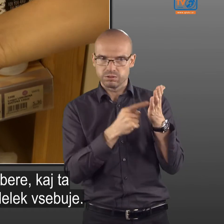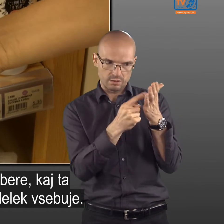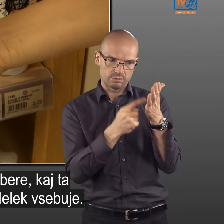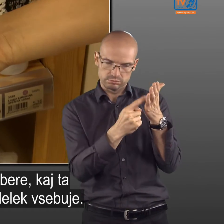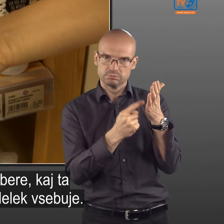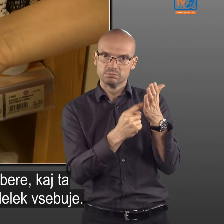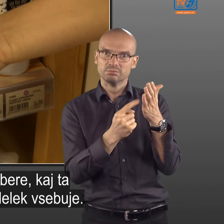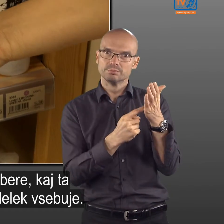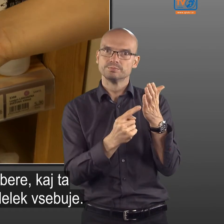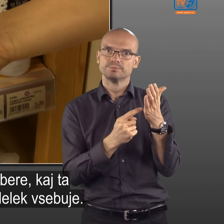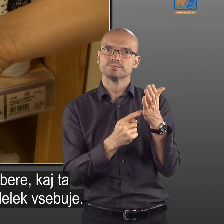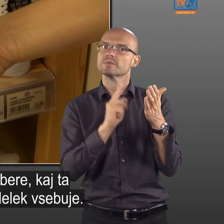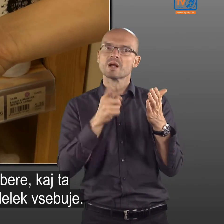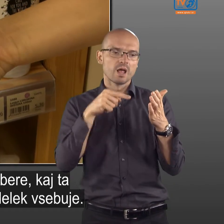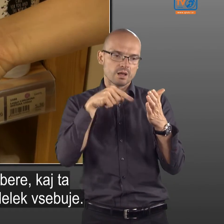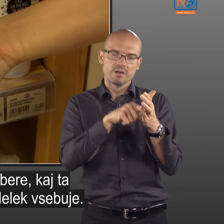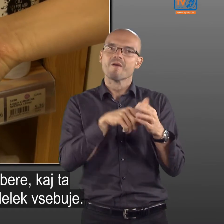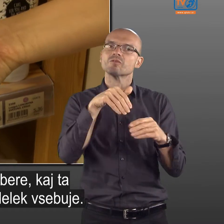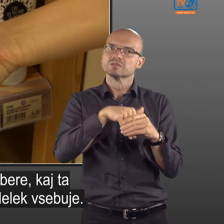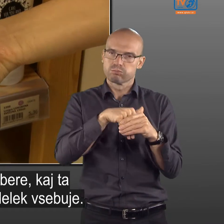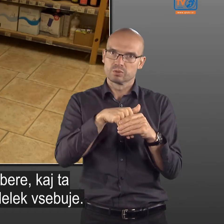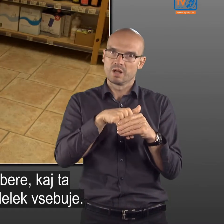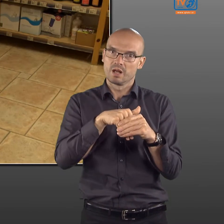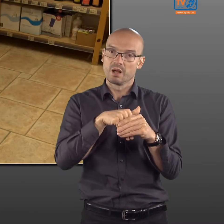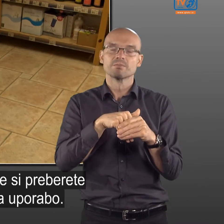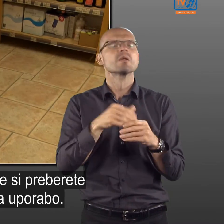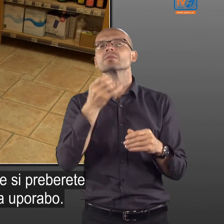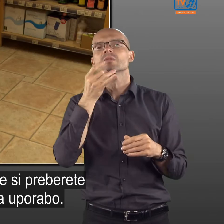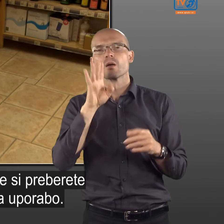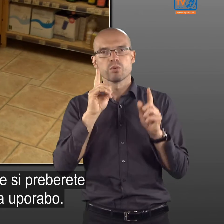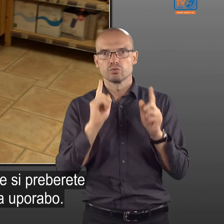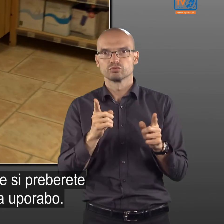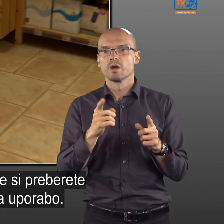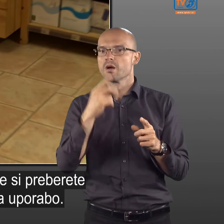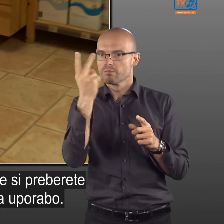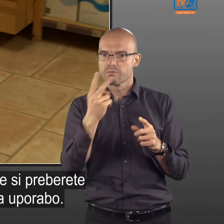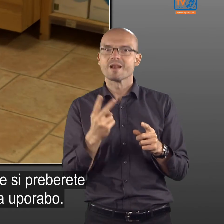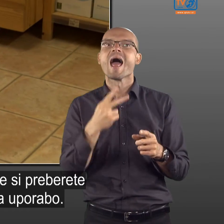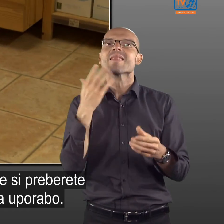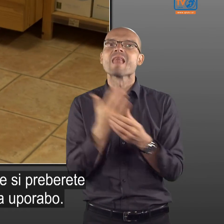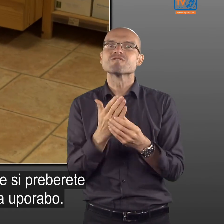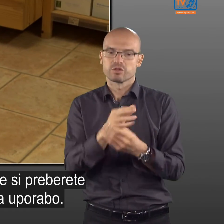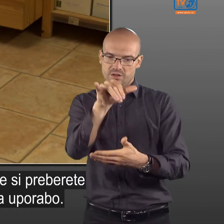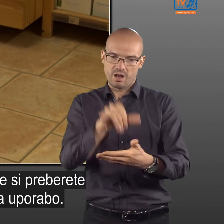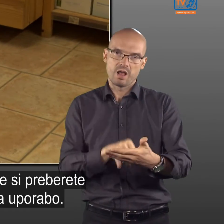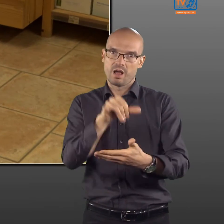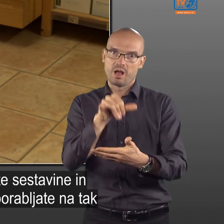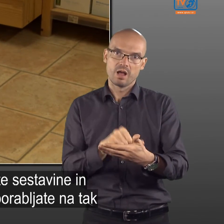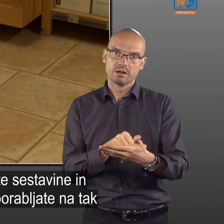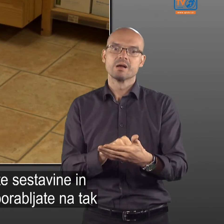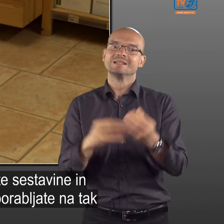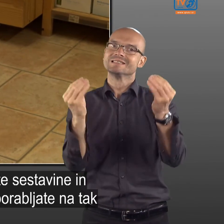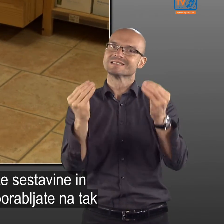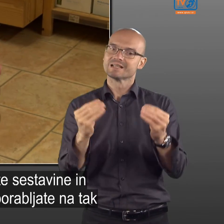kaj ta kozmetični izdelek vsebuje. Najboljše je, če si preberete navodila za uporabo, če si